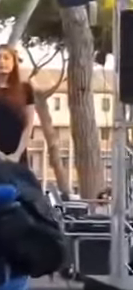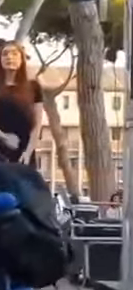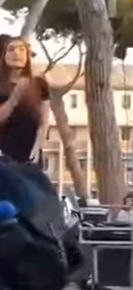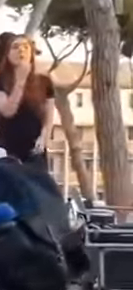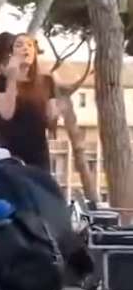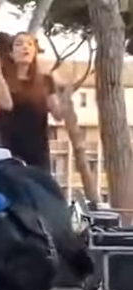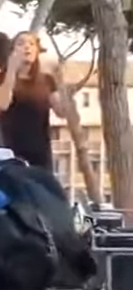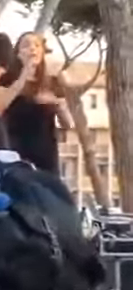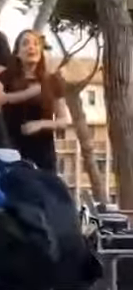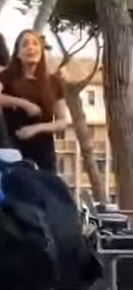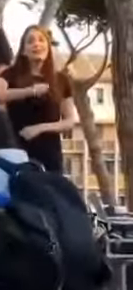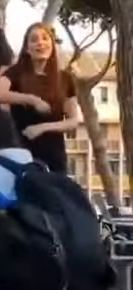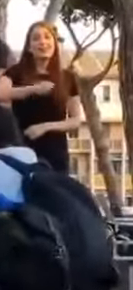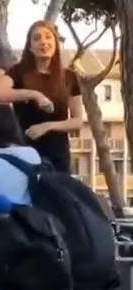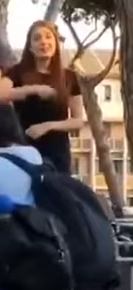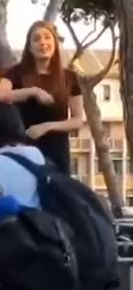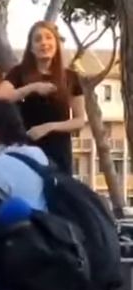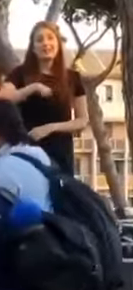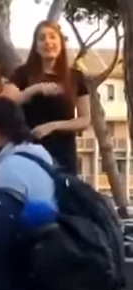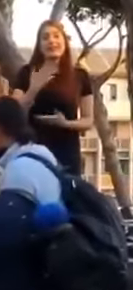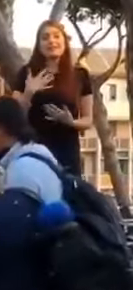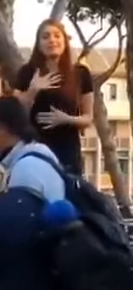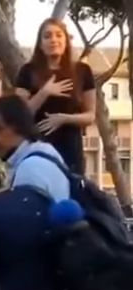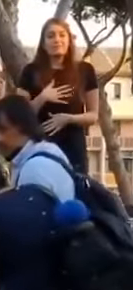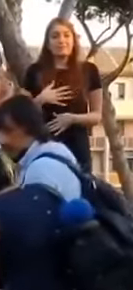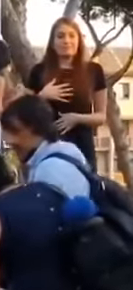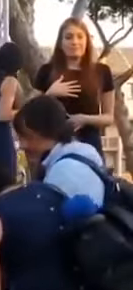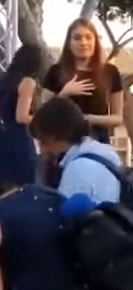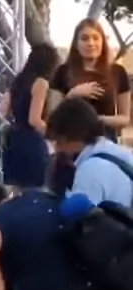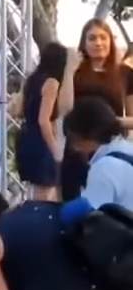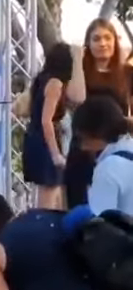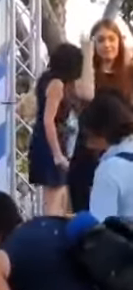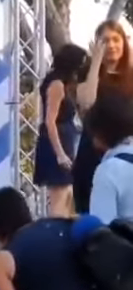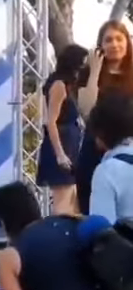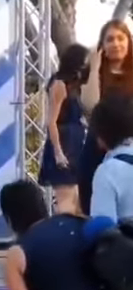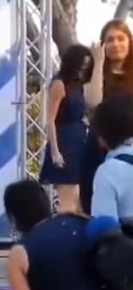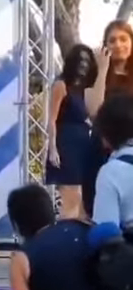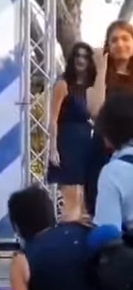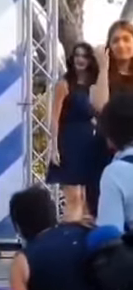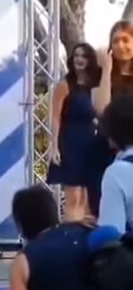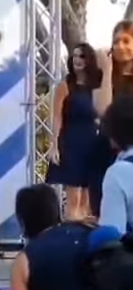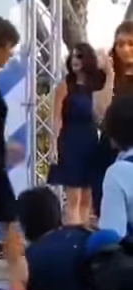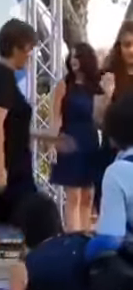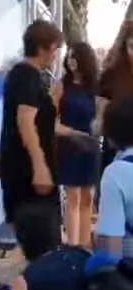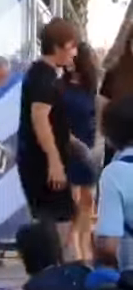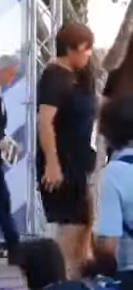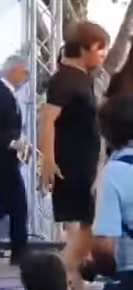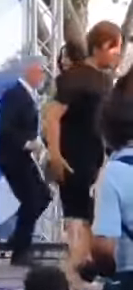Buonasera Presidente, e con grande piacere che